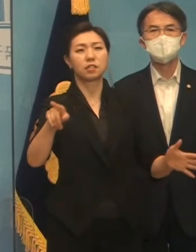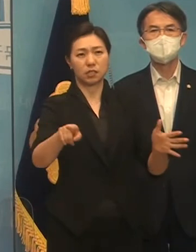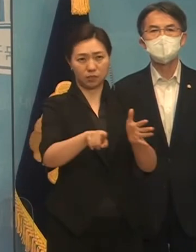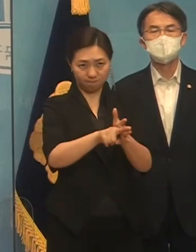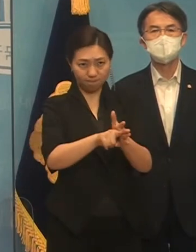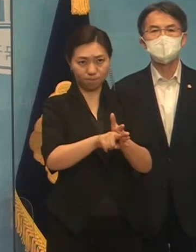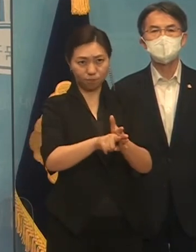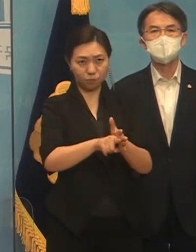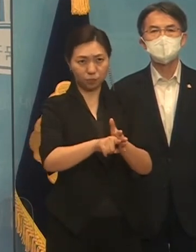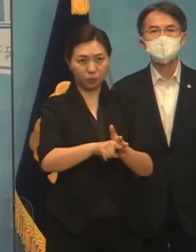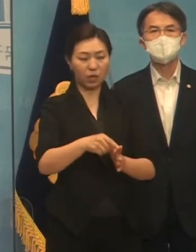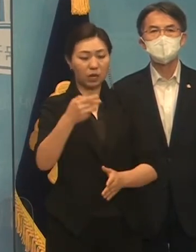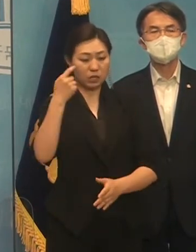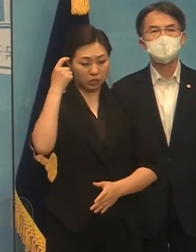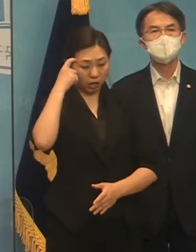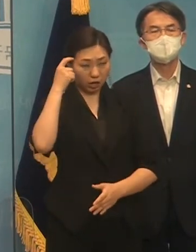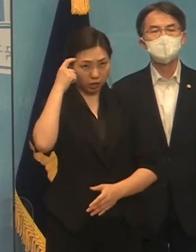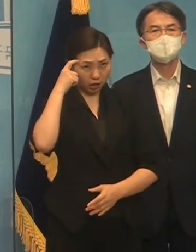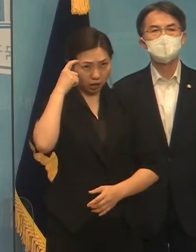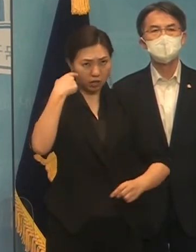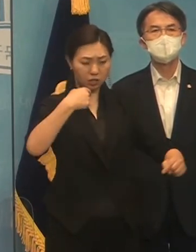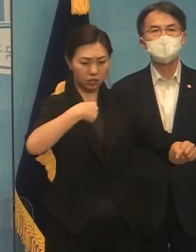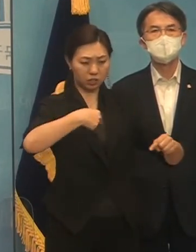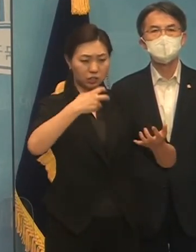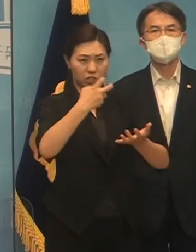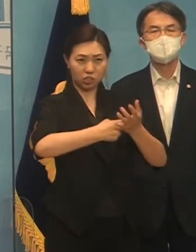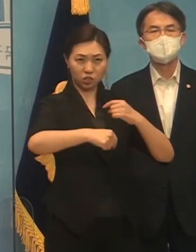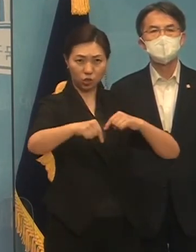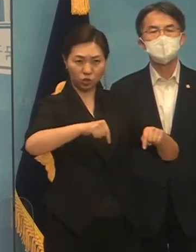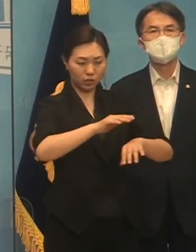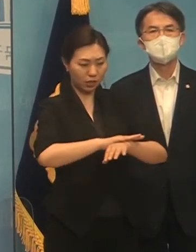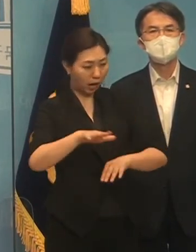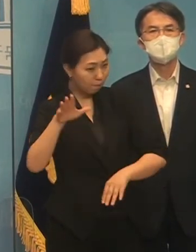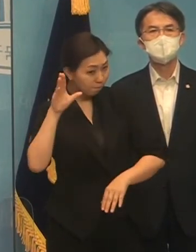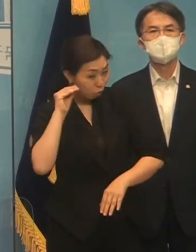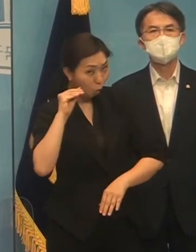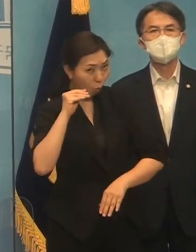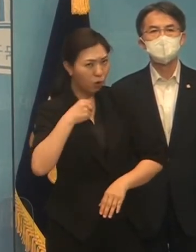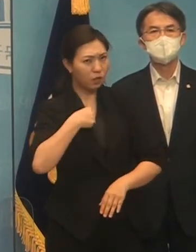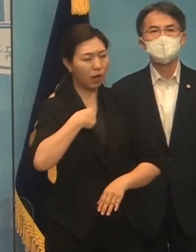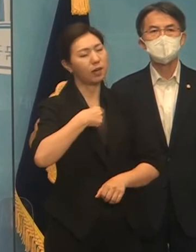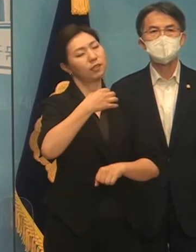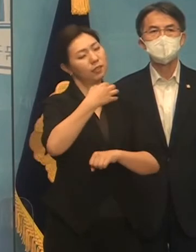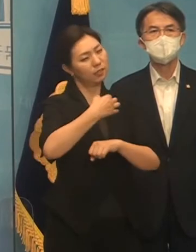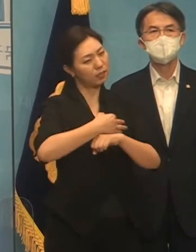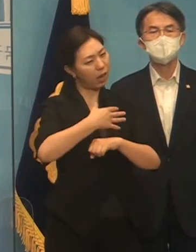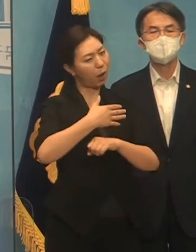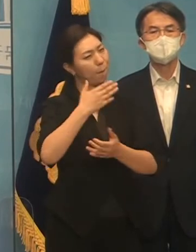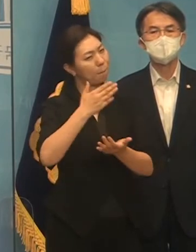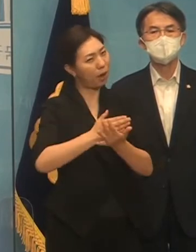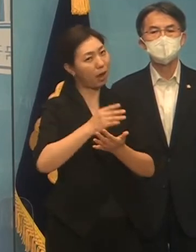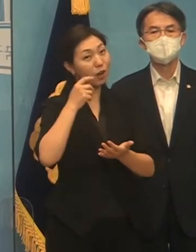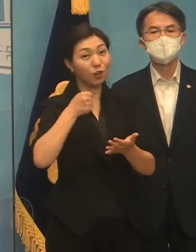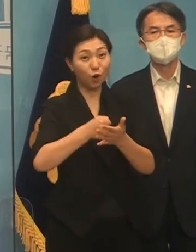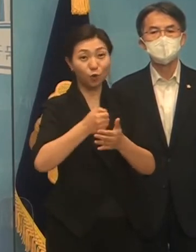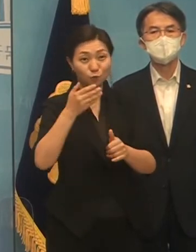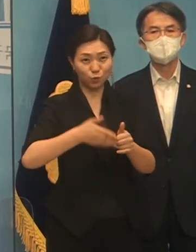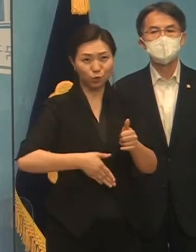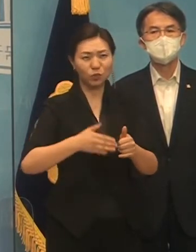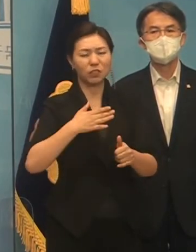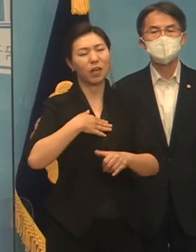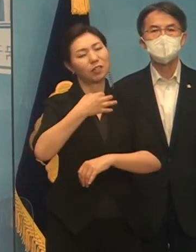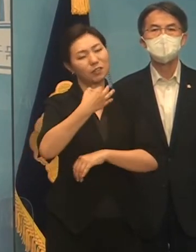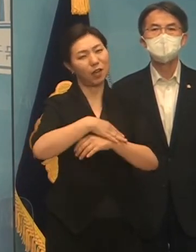사상, 정책을 잘 들어봐 주시고 살 것인지 말 것인지 결정해 주시기 바랍니다. 웬만하면 좀 많이